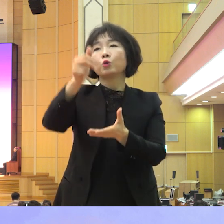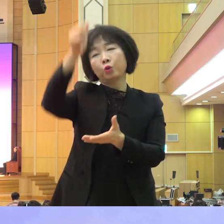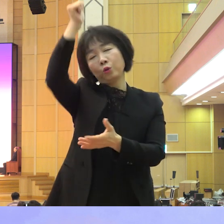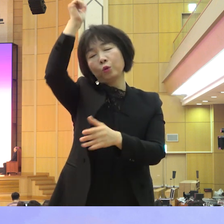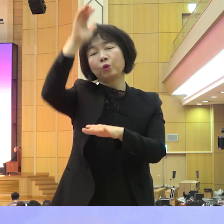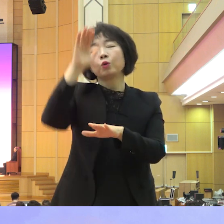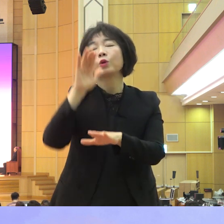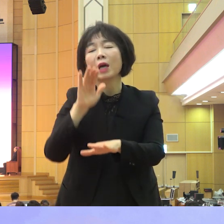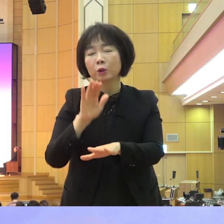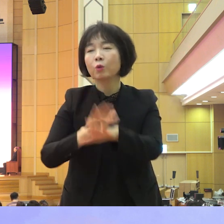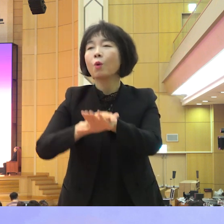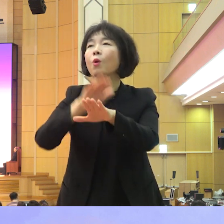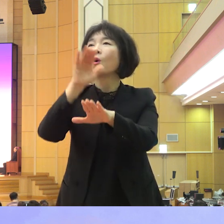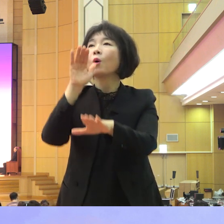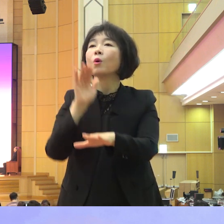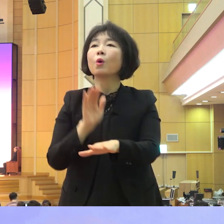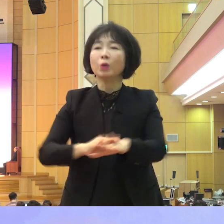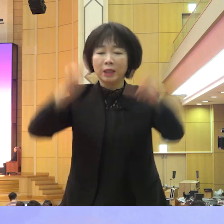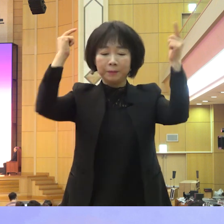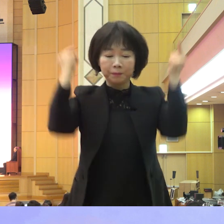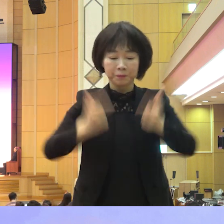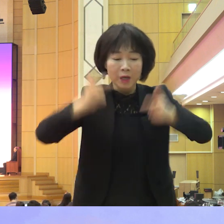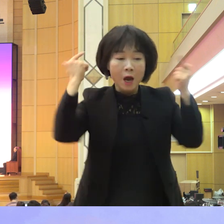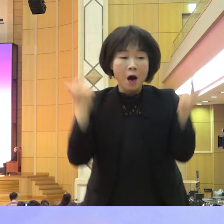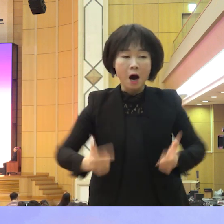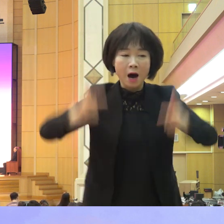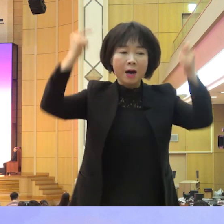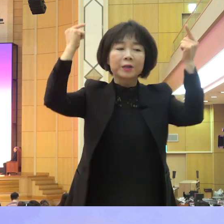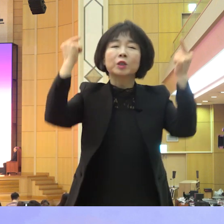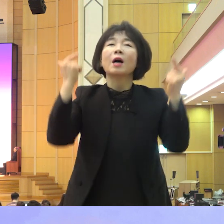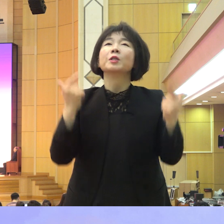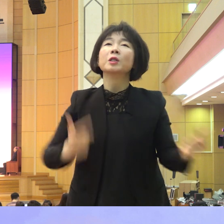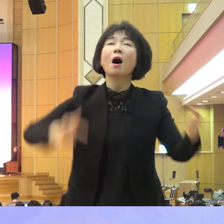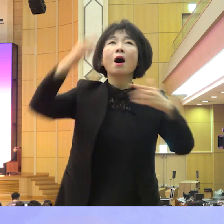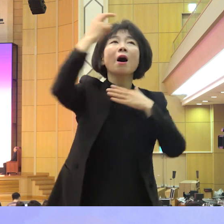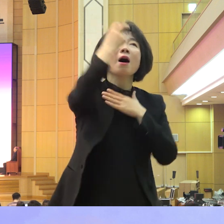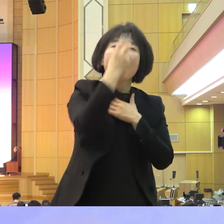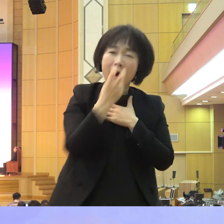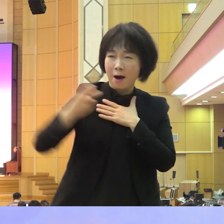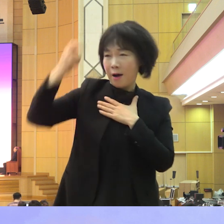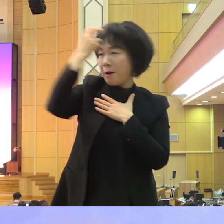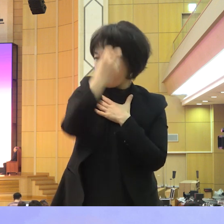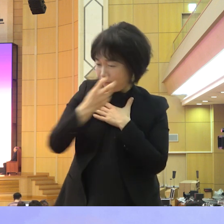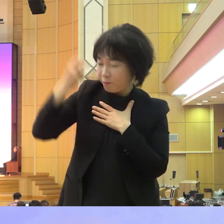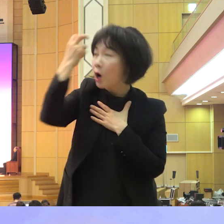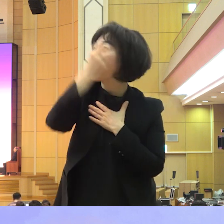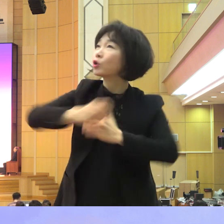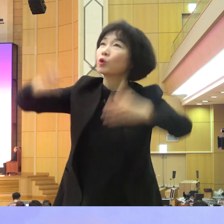자나깨나 주의 손이 항상